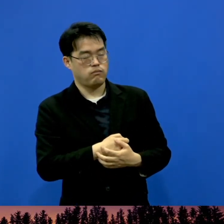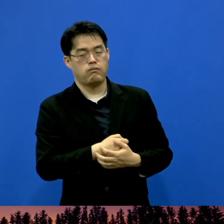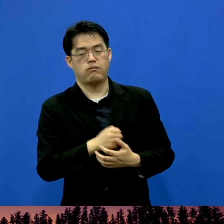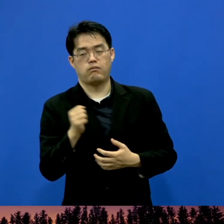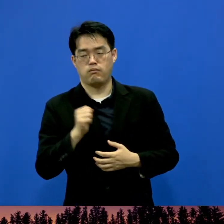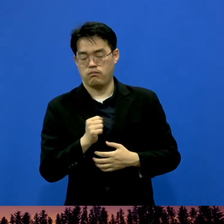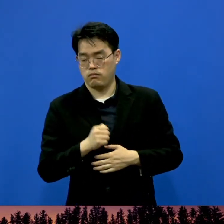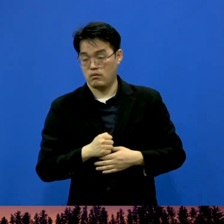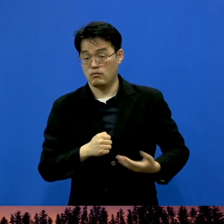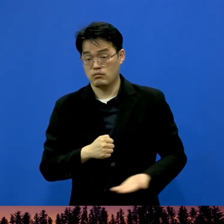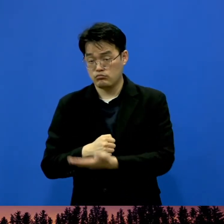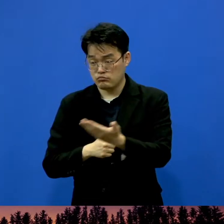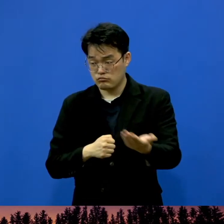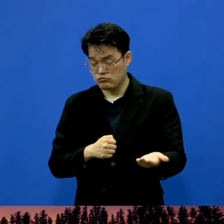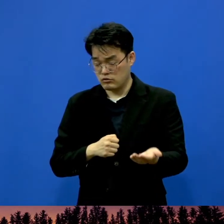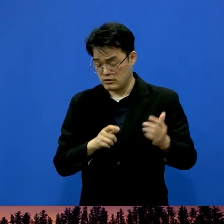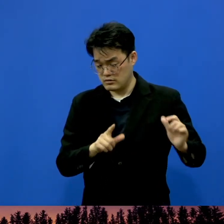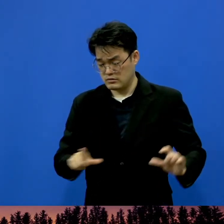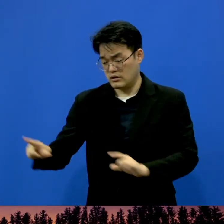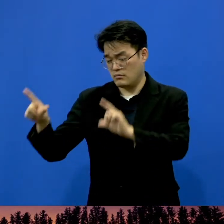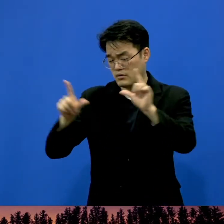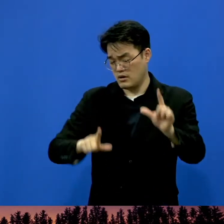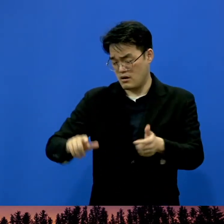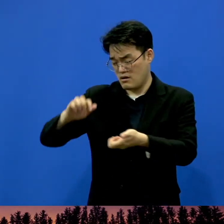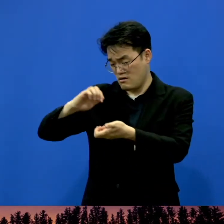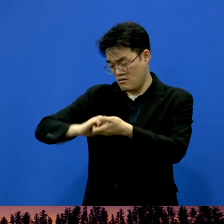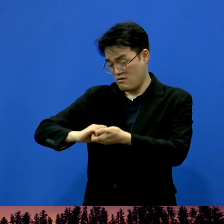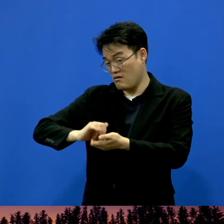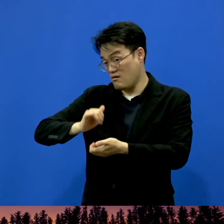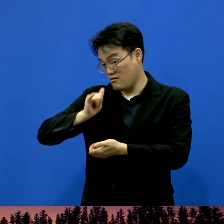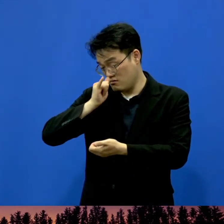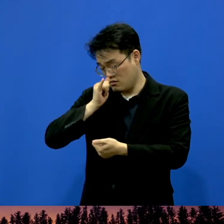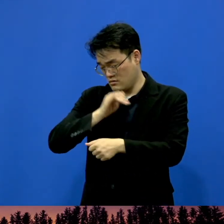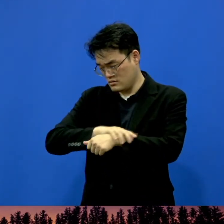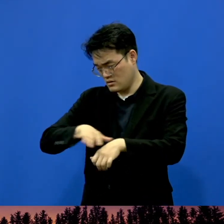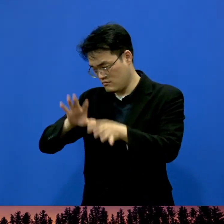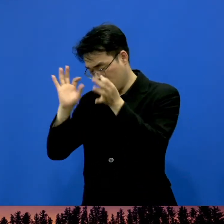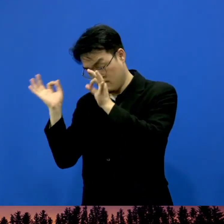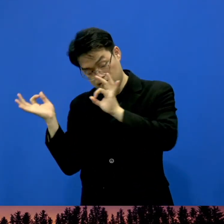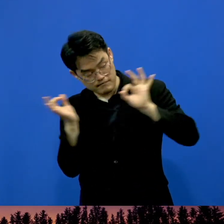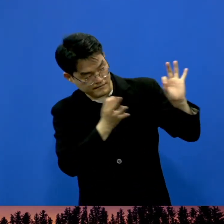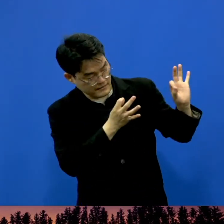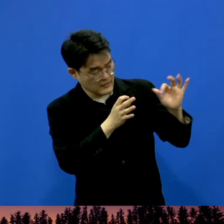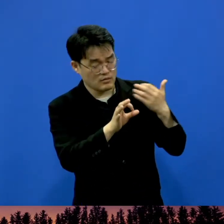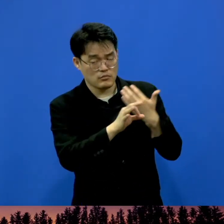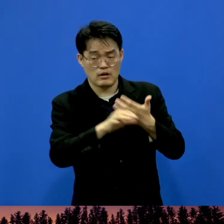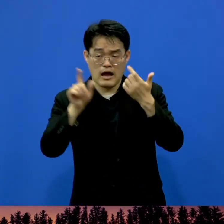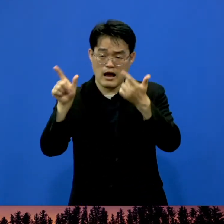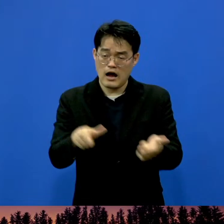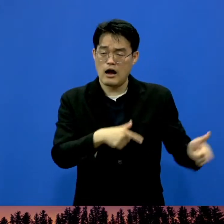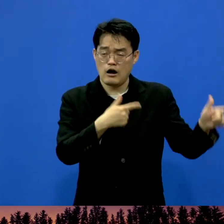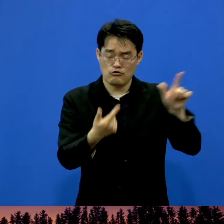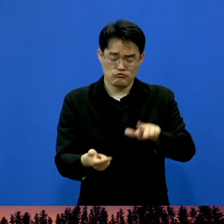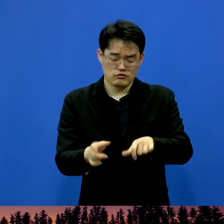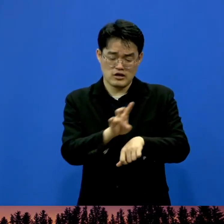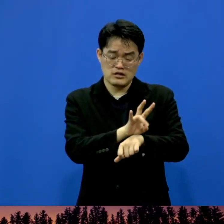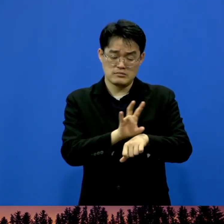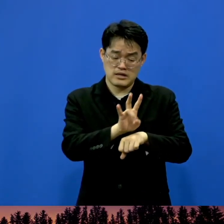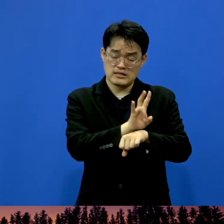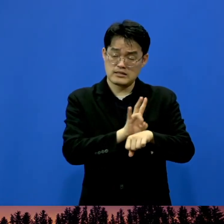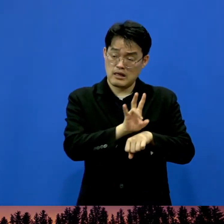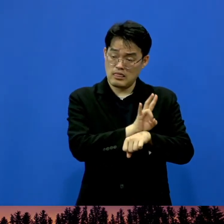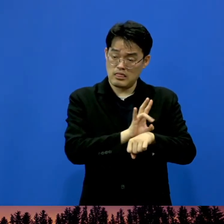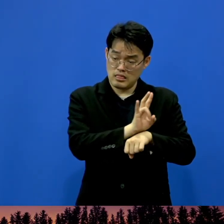유한한 시간을 보내요. 근데 사실 또 어떻게 이렇게 다시 되돌려 보면 하루 24시간도 이게 만만치 않은